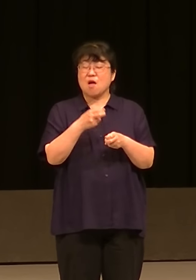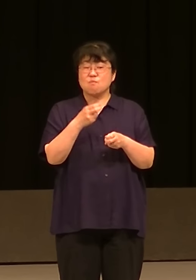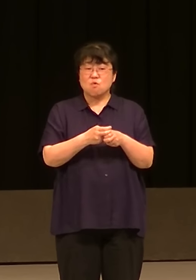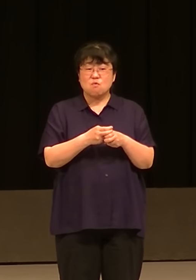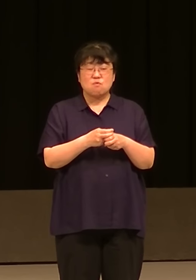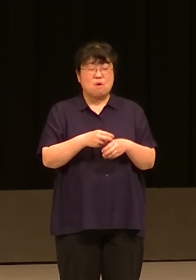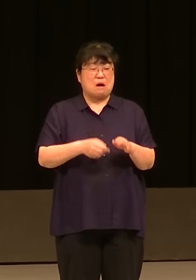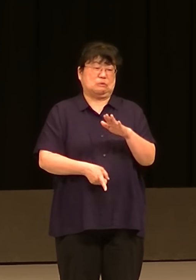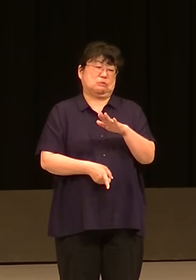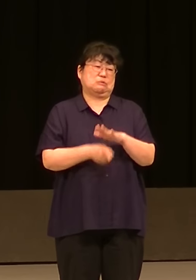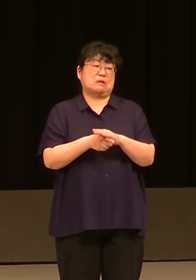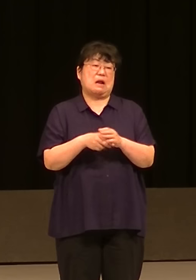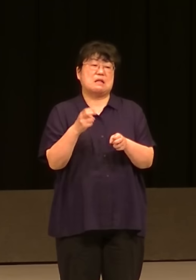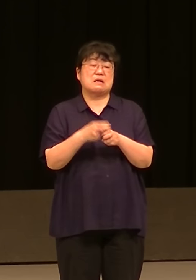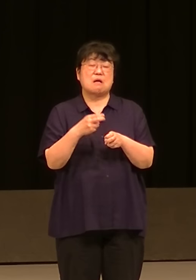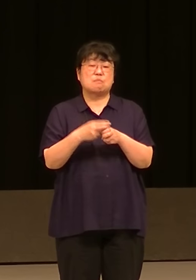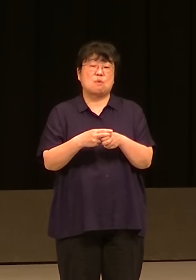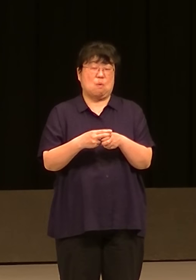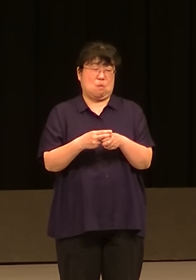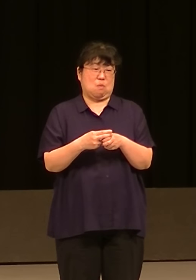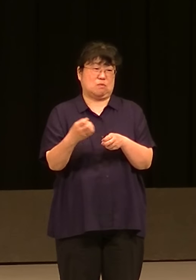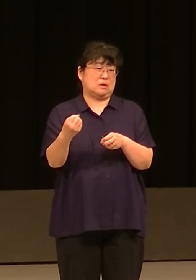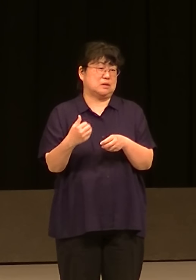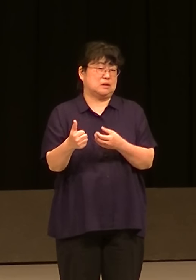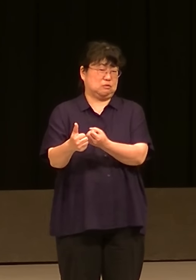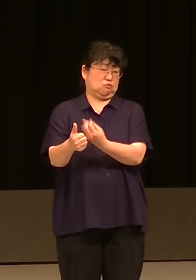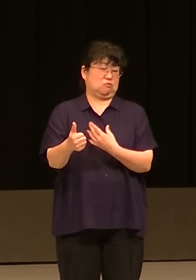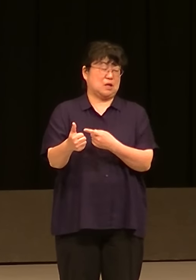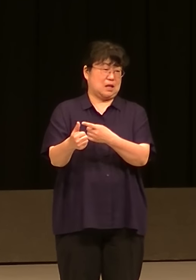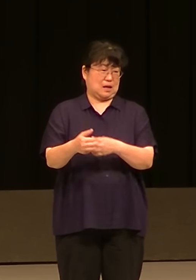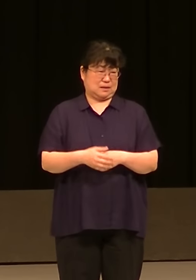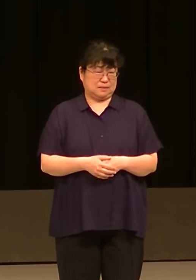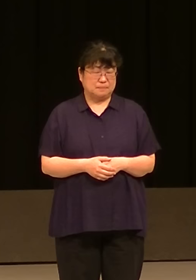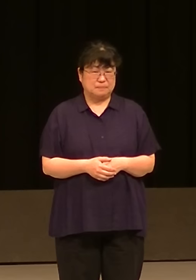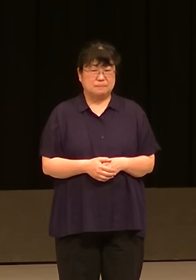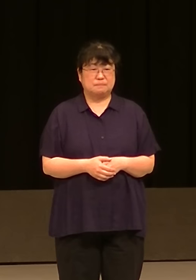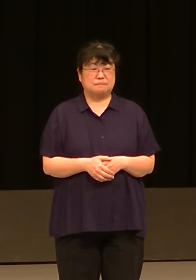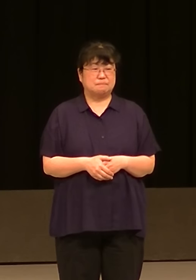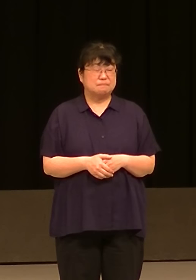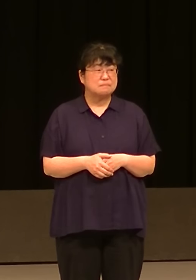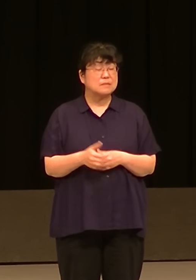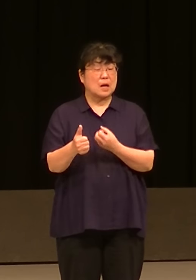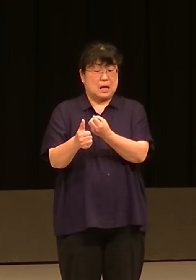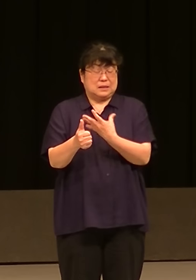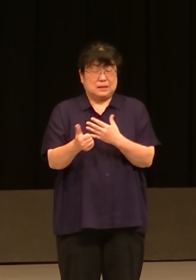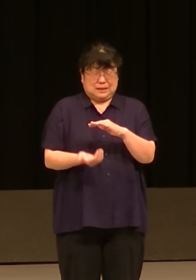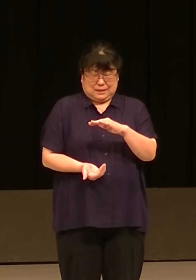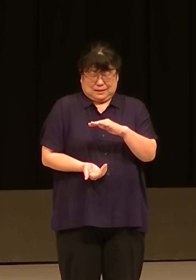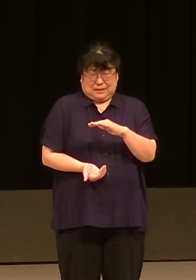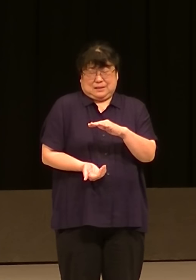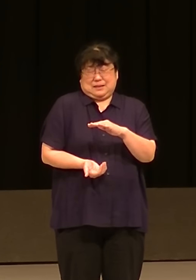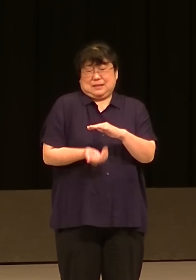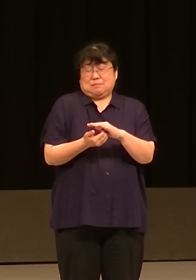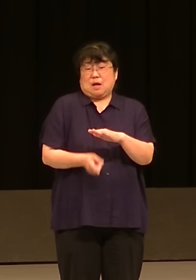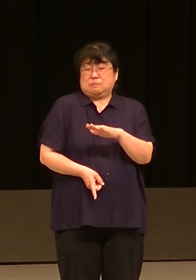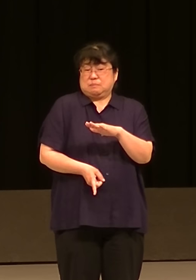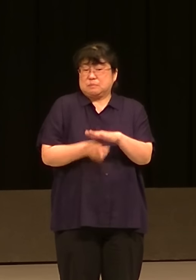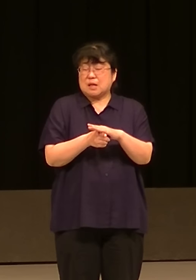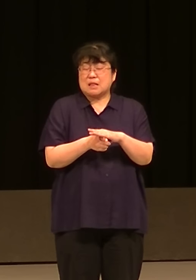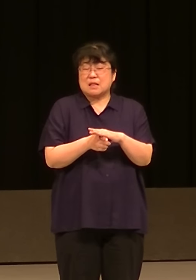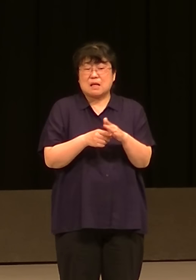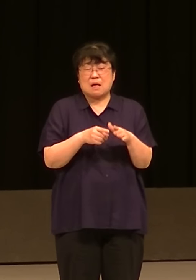にくだらない憲法ですよ、と彼はそこで言っていました。で、彼が一番くだらない、ここが一